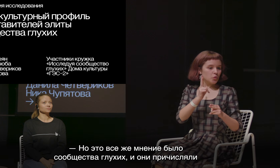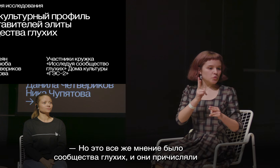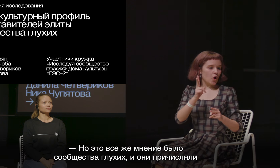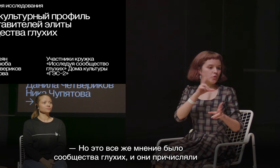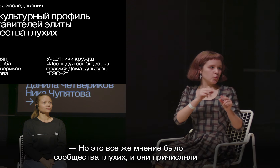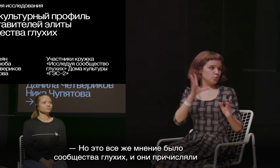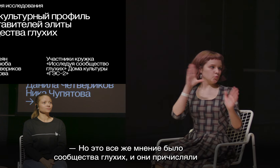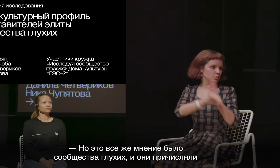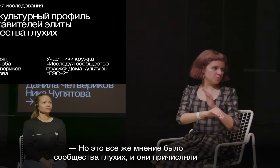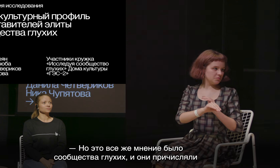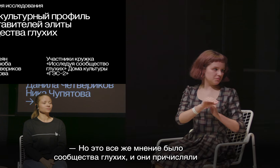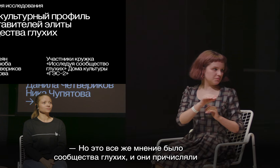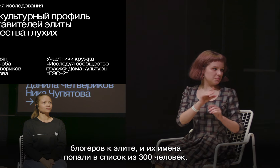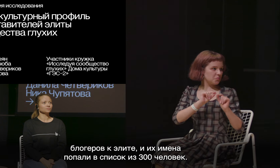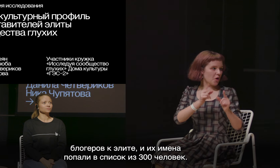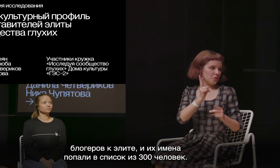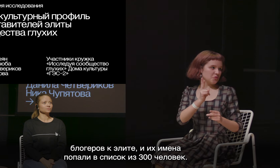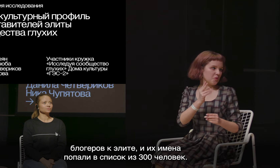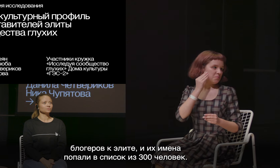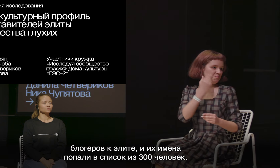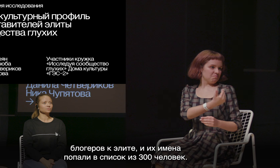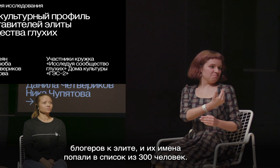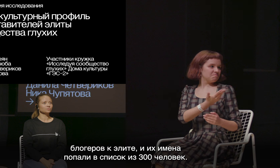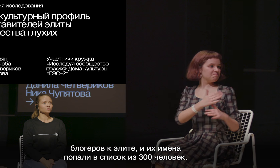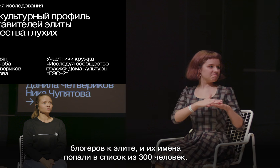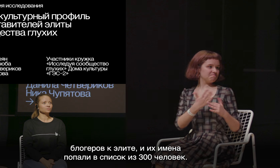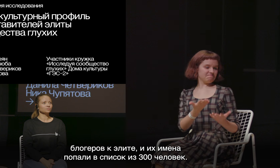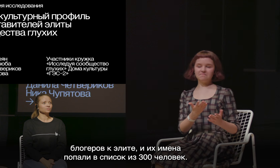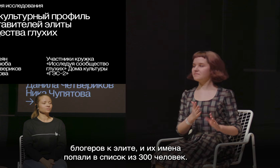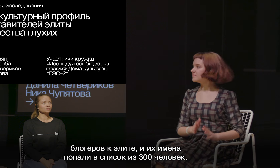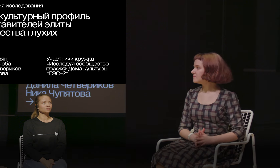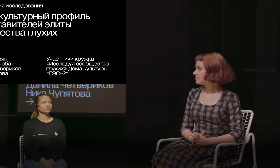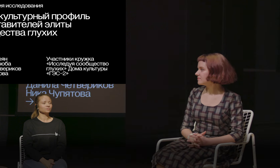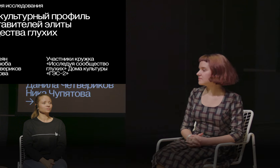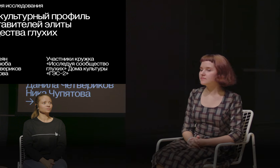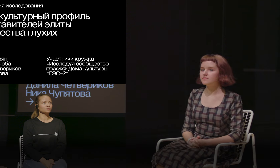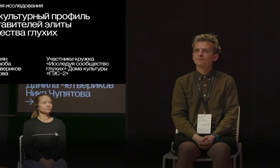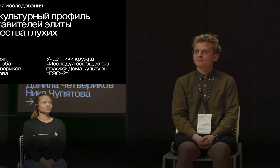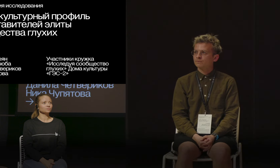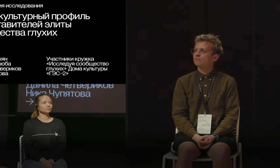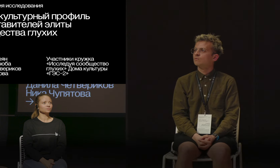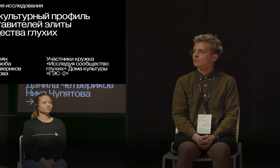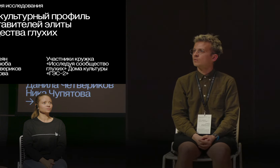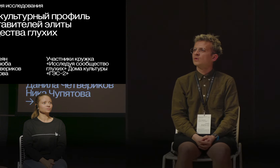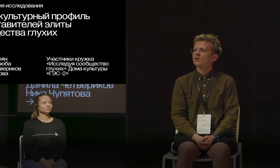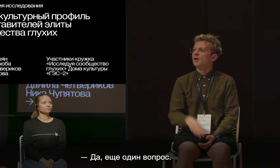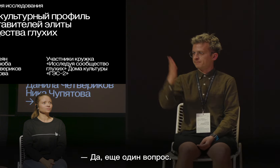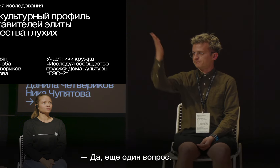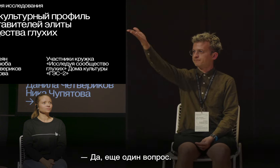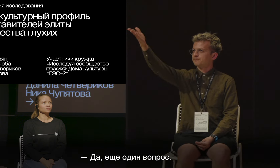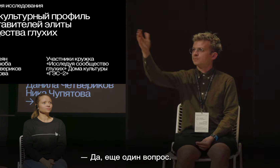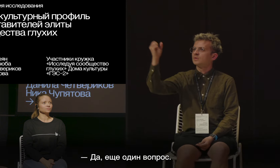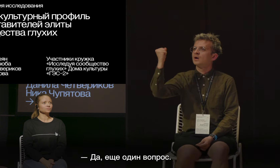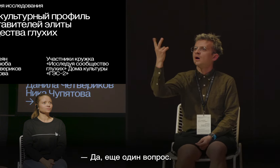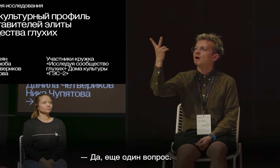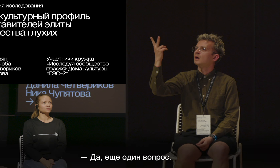они относятся к сообществу глухих. Вообще, мне кажется, да, можно было их отнести. Да, еще один